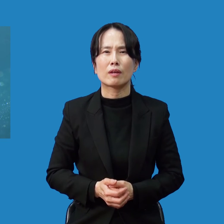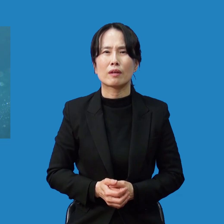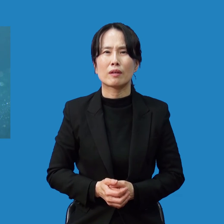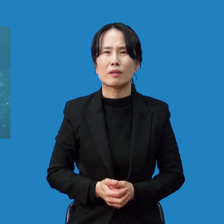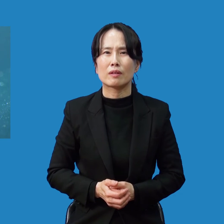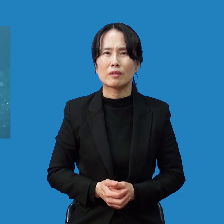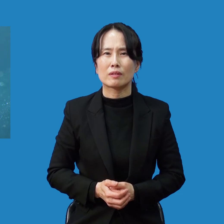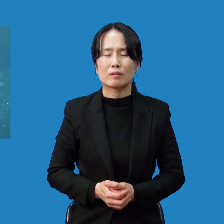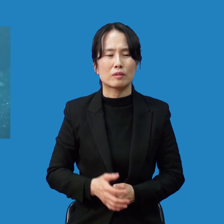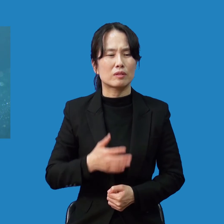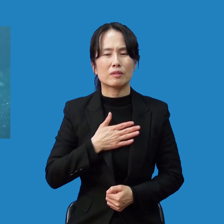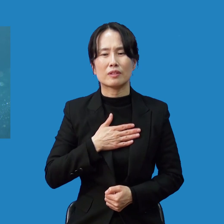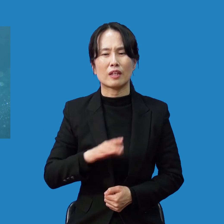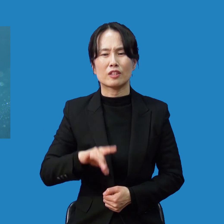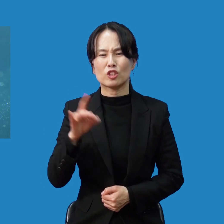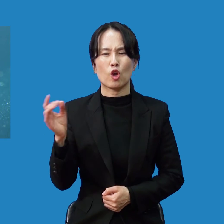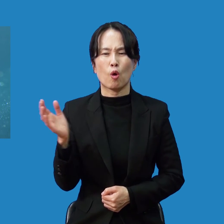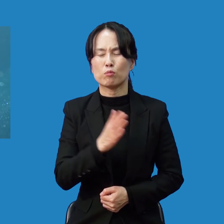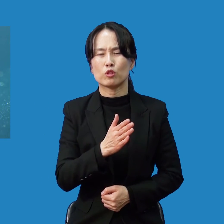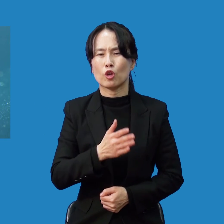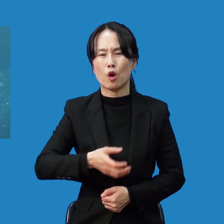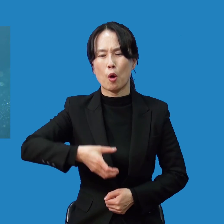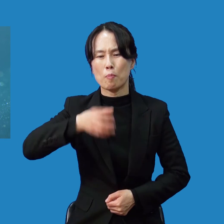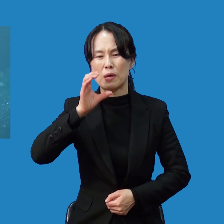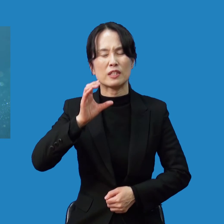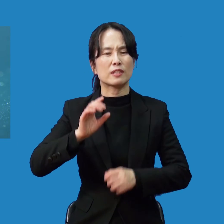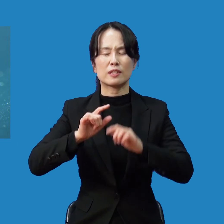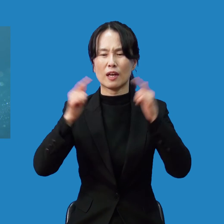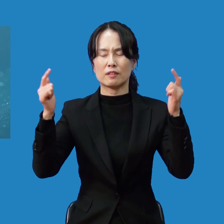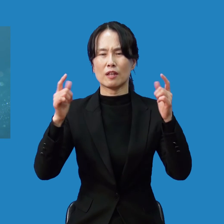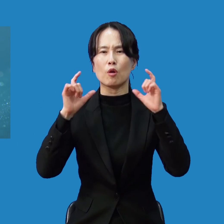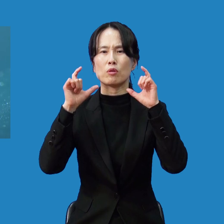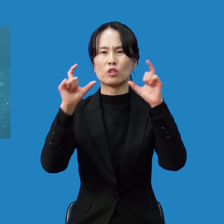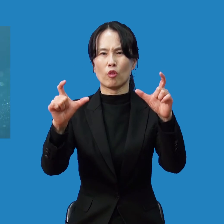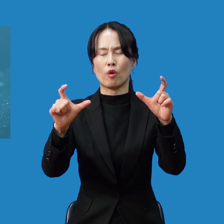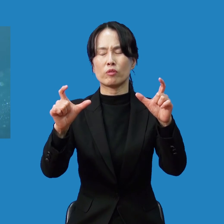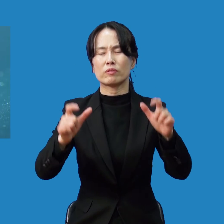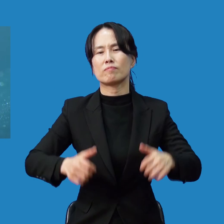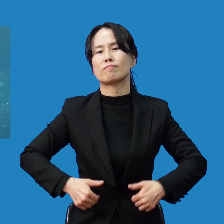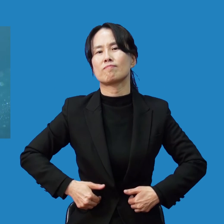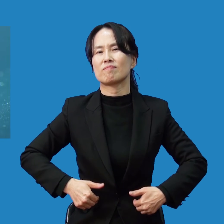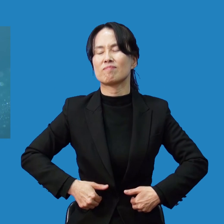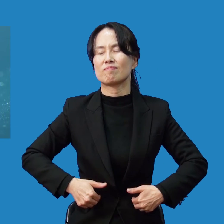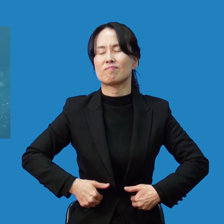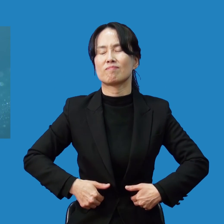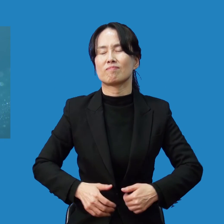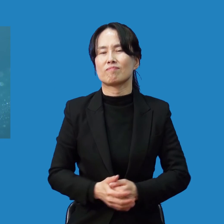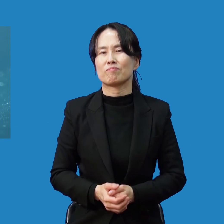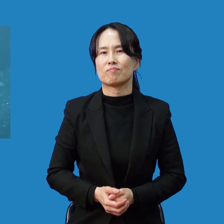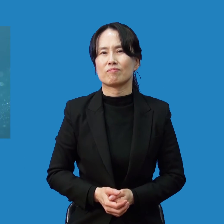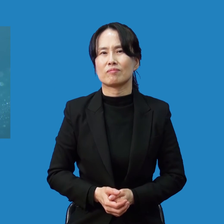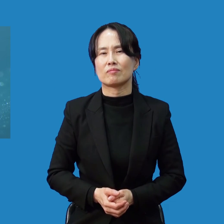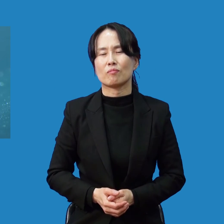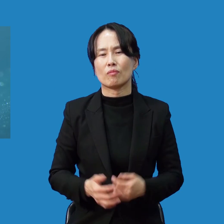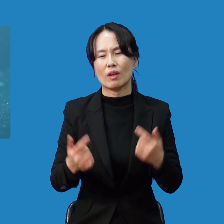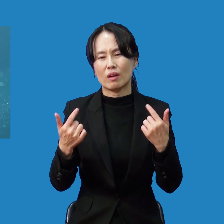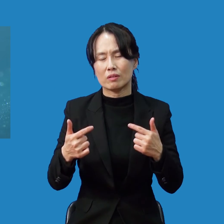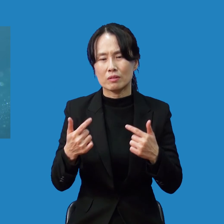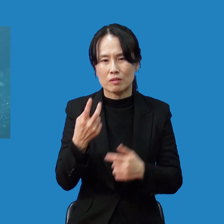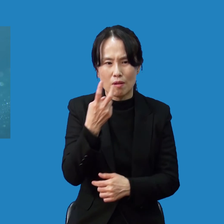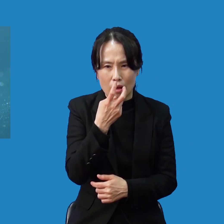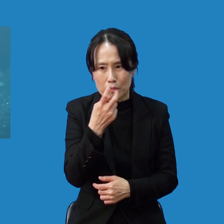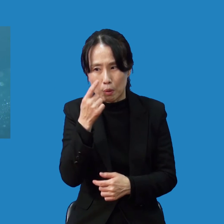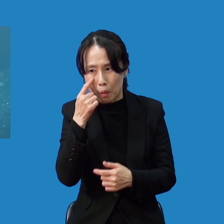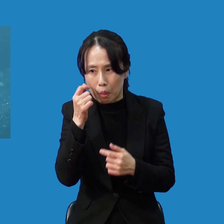안 마신다, 딱 선언을 해버리는 것이 좋을 수가 있습니다. 늘 무슨 살피고 보면 안 마시고 안 보면